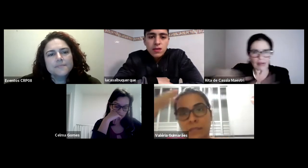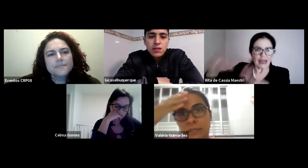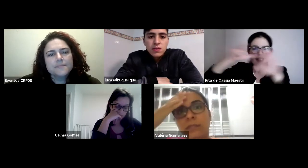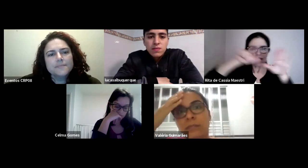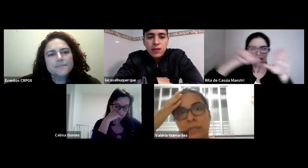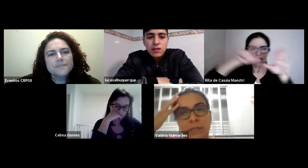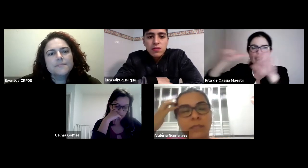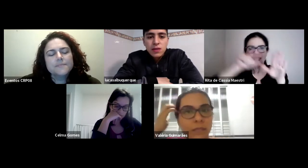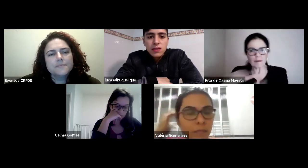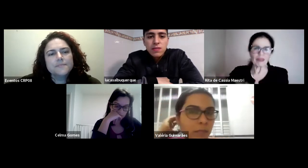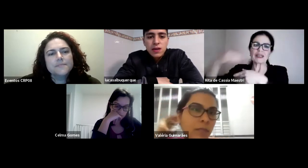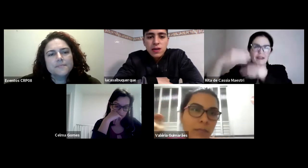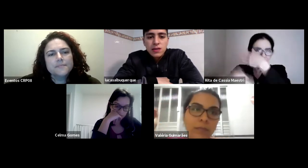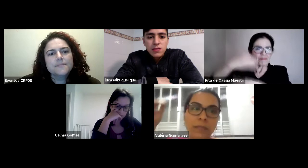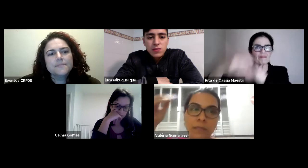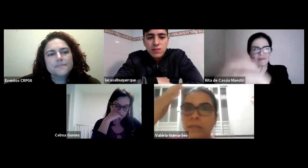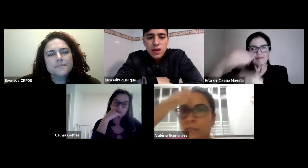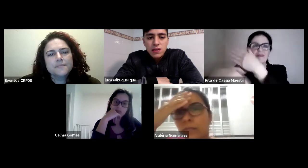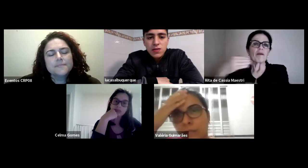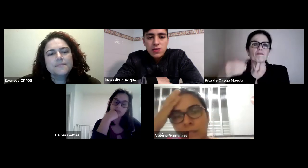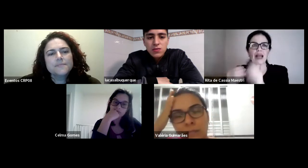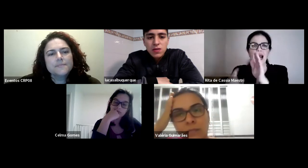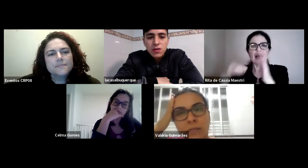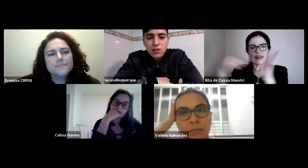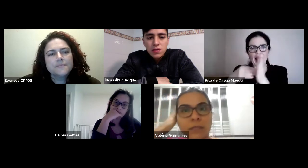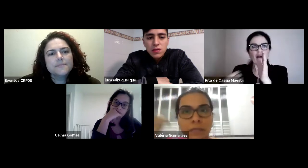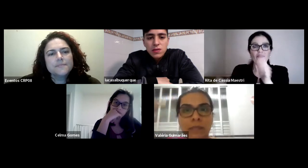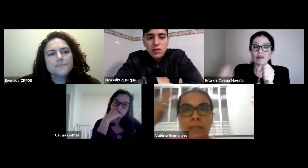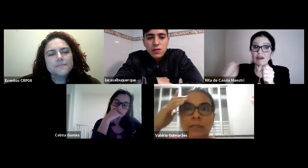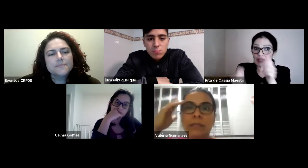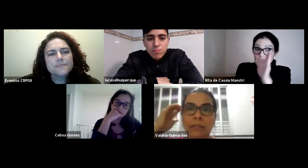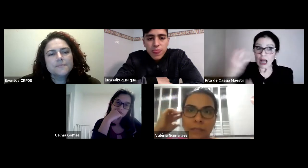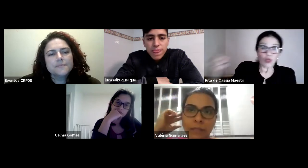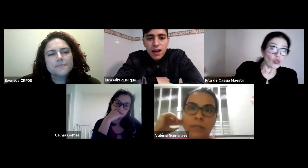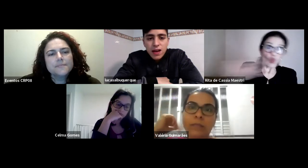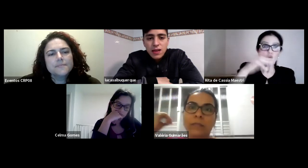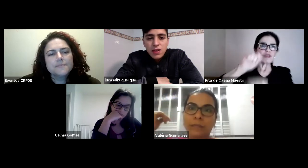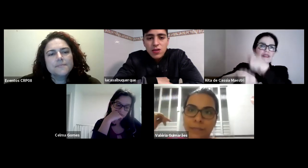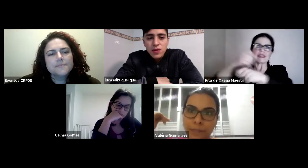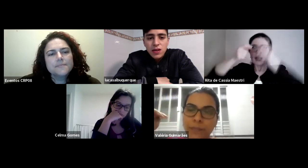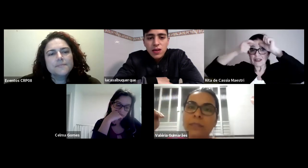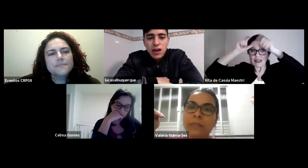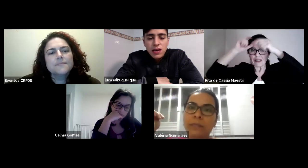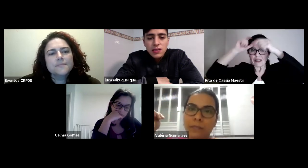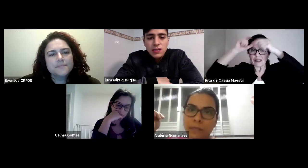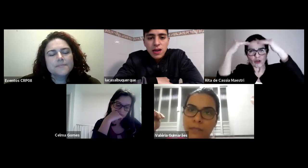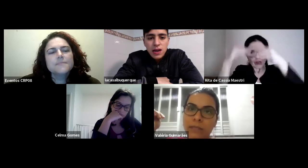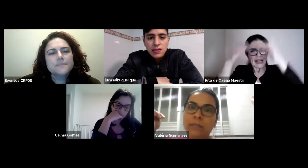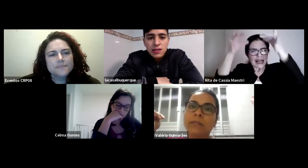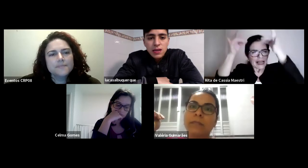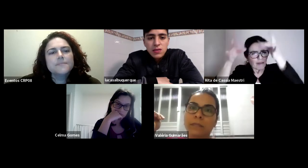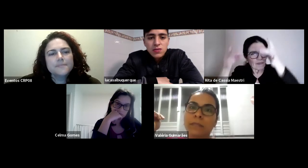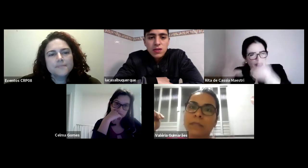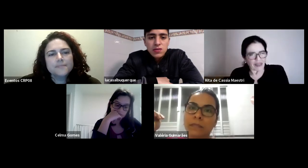Então, nós estamos passando algumas semanas, alguns meses discutindo até a gente poder criar esses